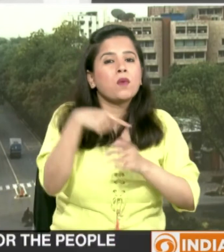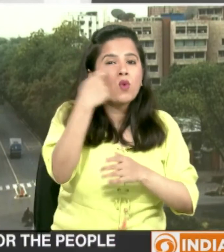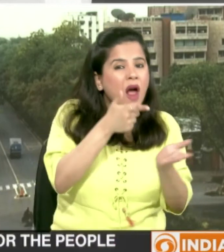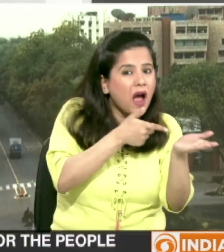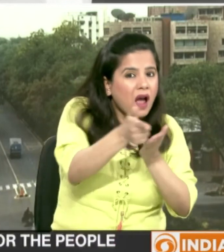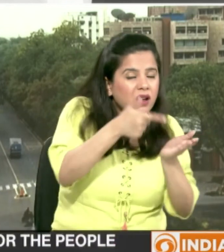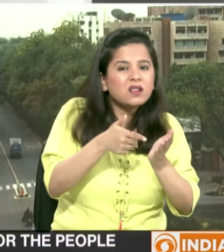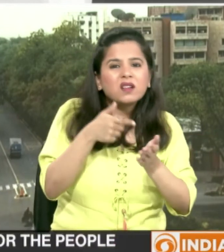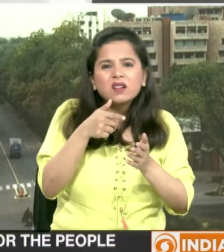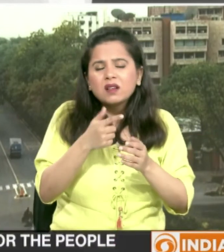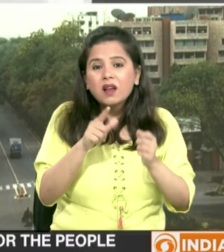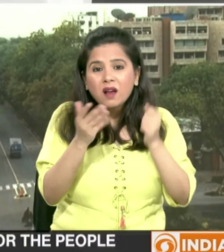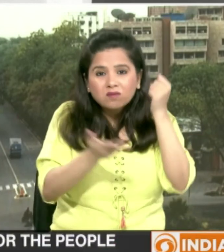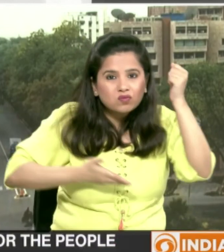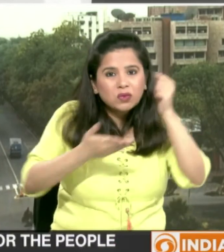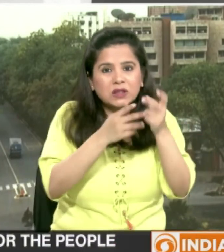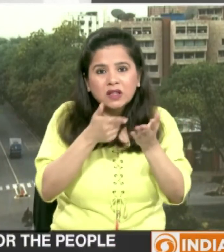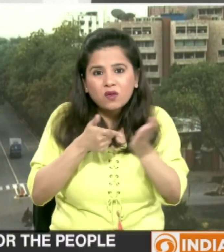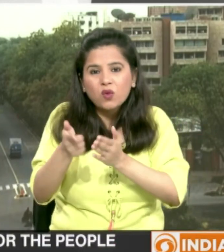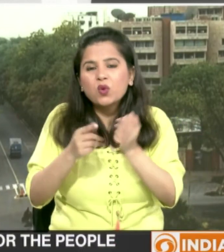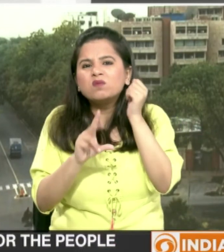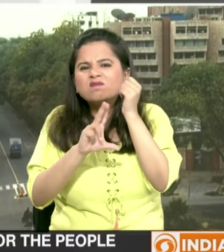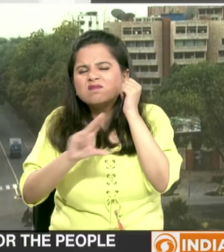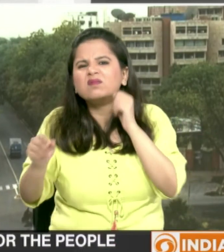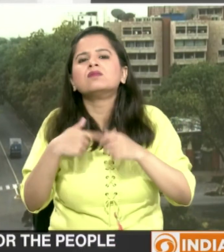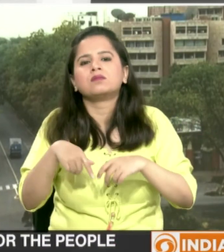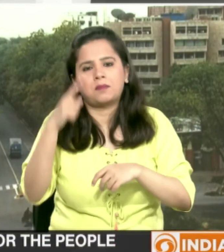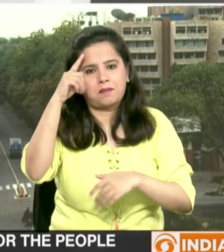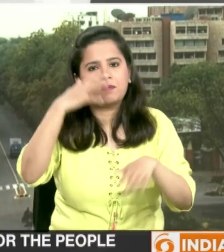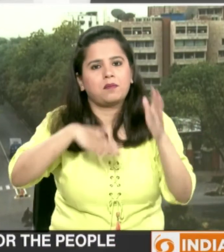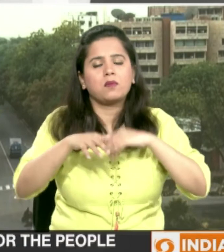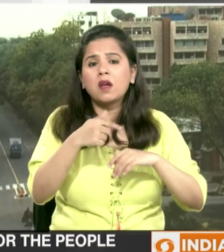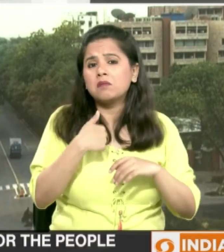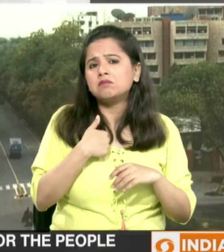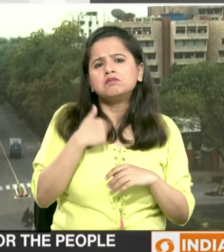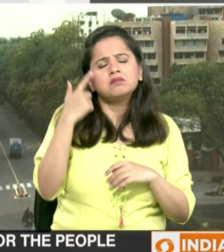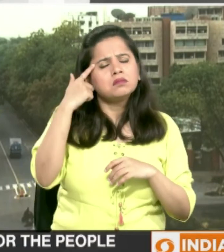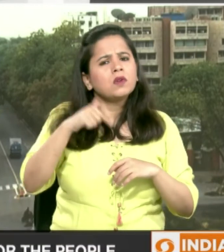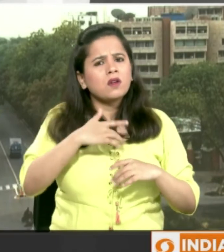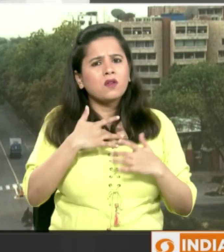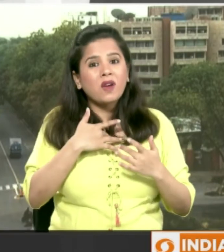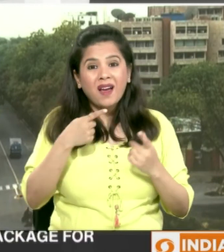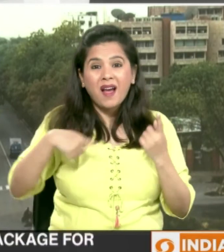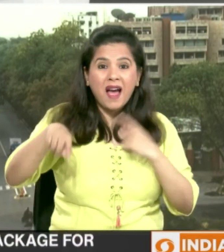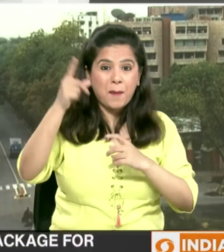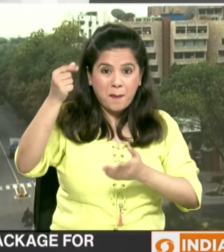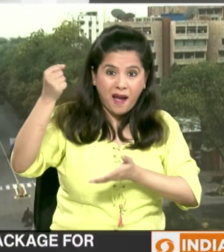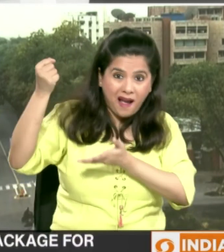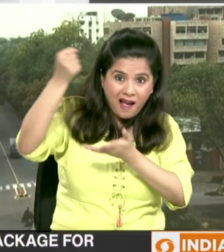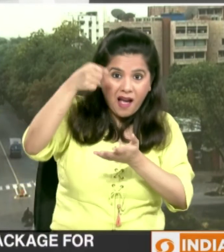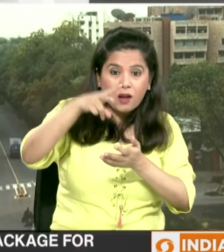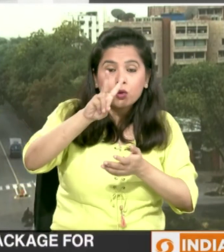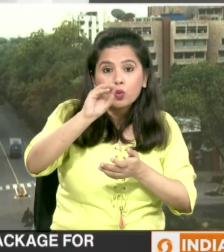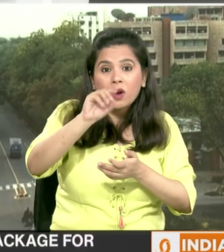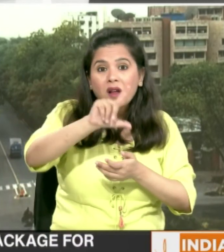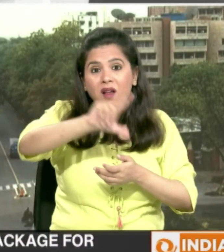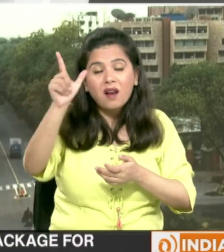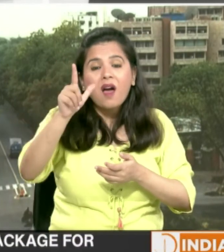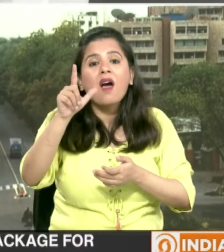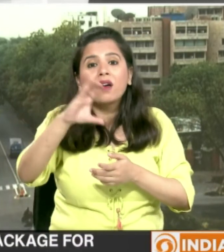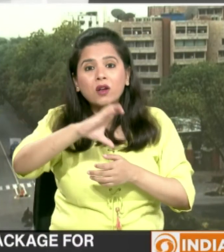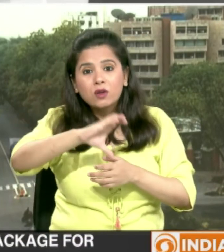rural areas. मुझे लगता है कि यह पूरा जो पैकेज है देश में कायाकल्प